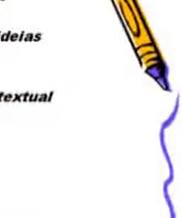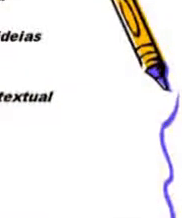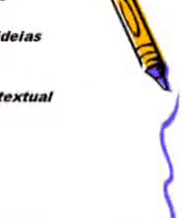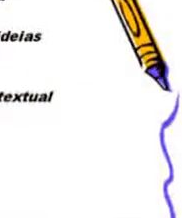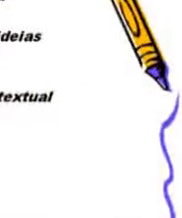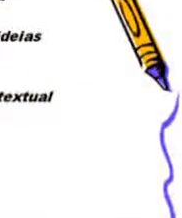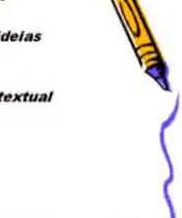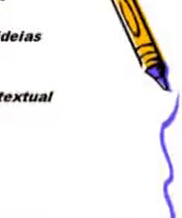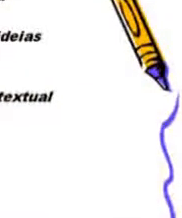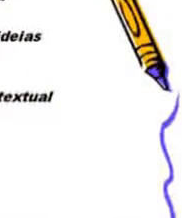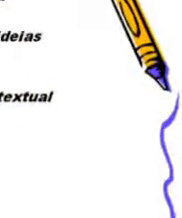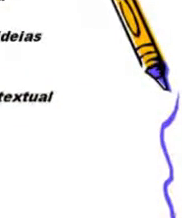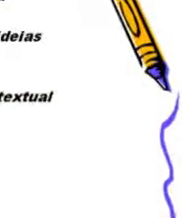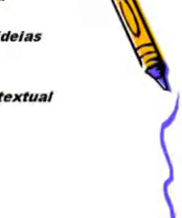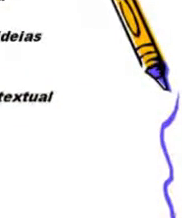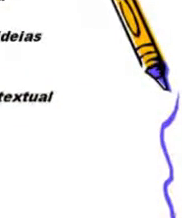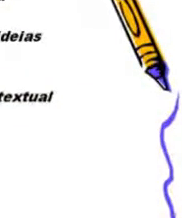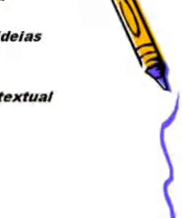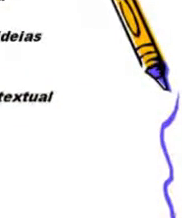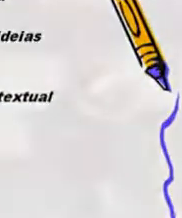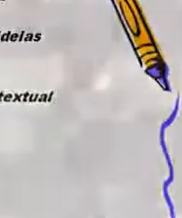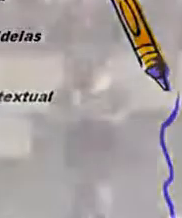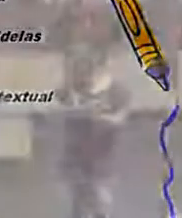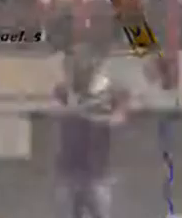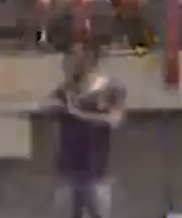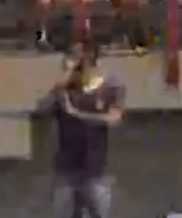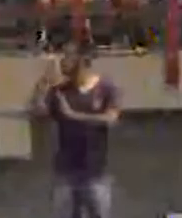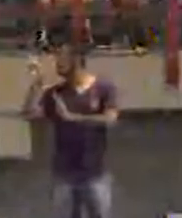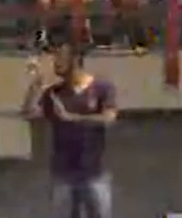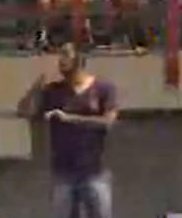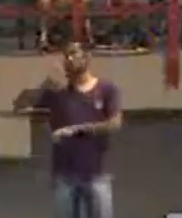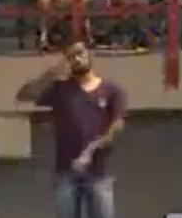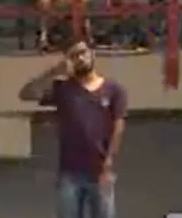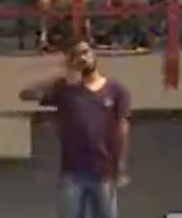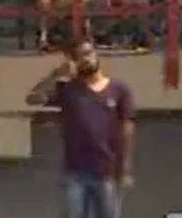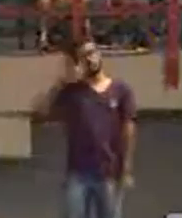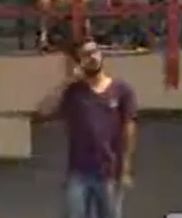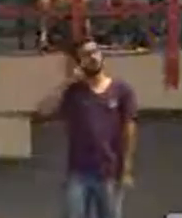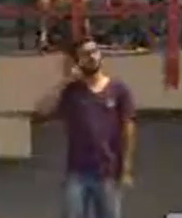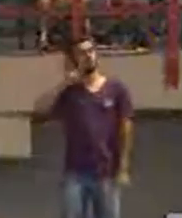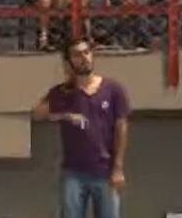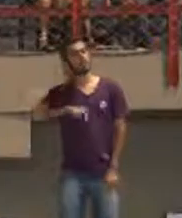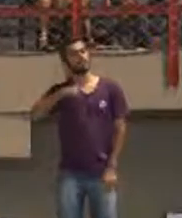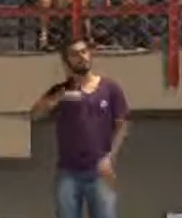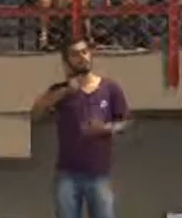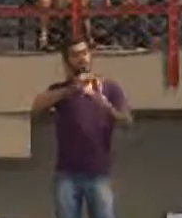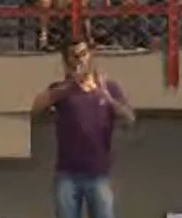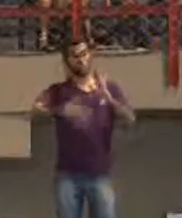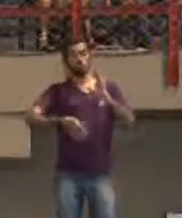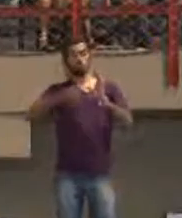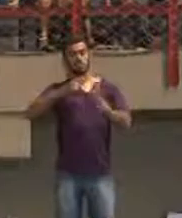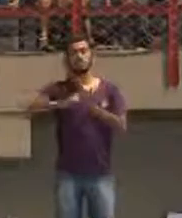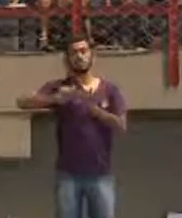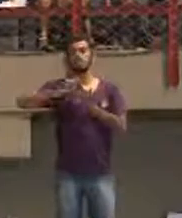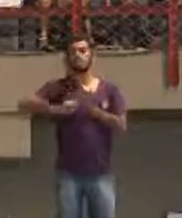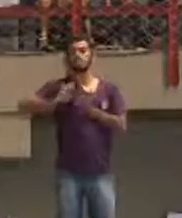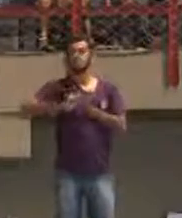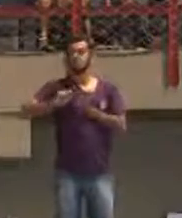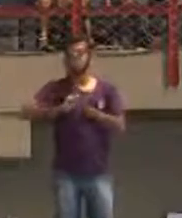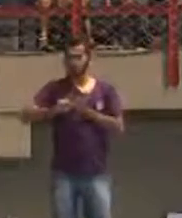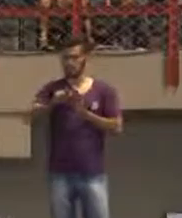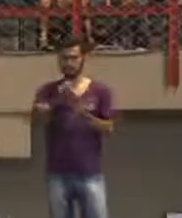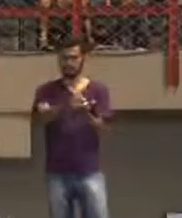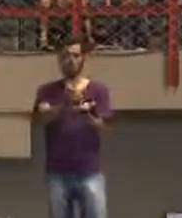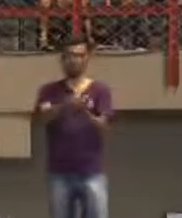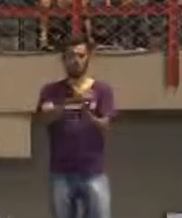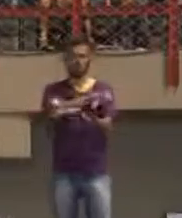essa ordem aqui, ó. Primeiro você olha os aspectos de escrita. Quais são os aspectos de escrita? Anote